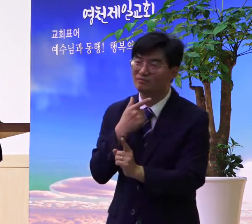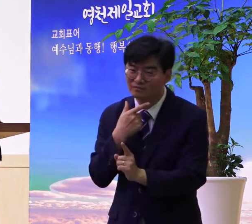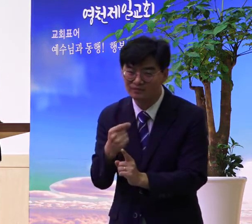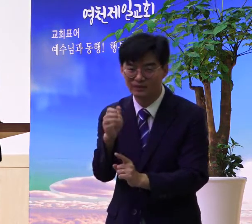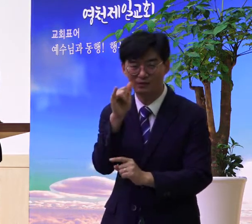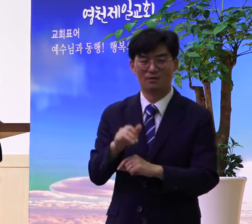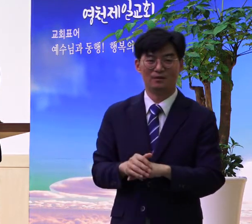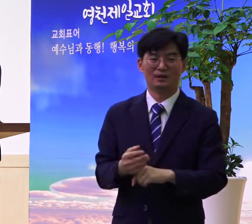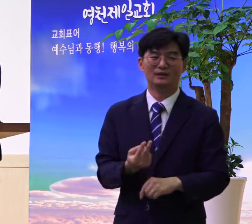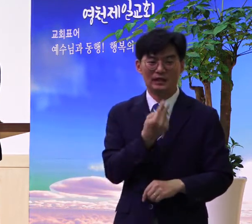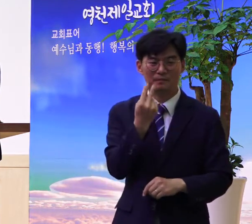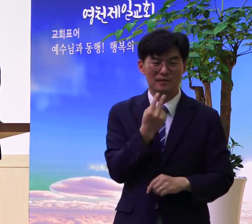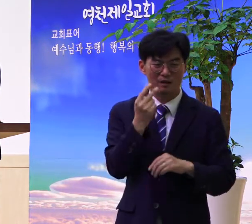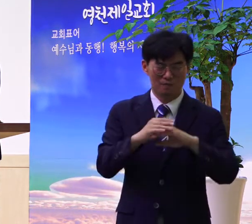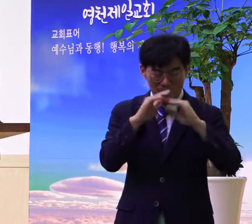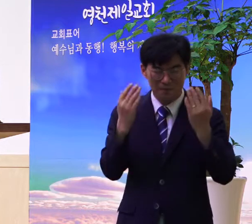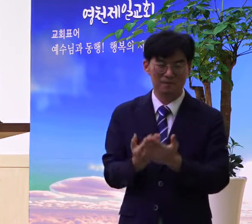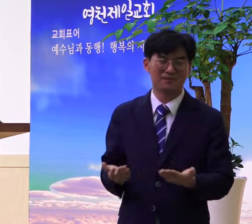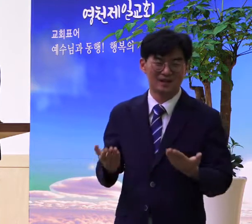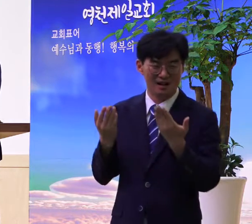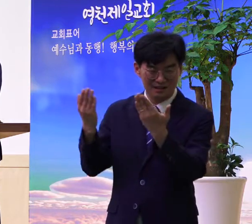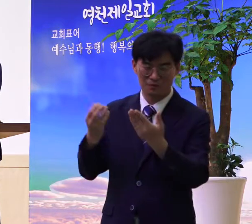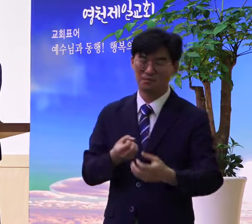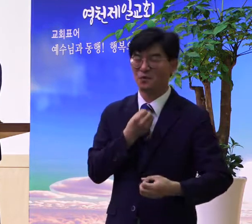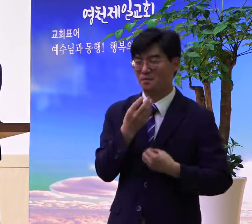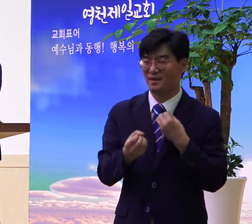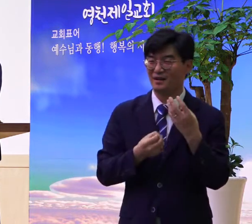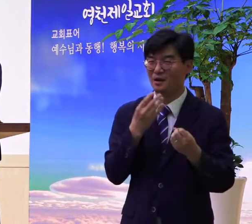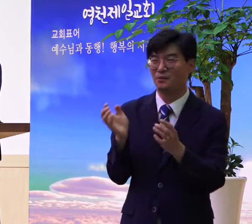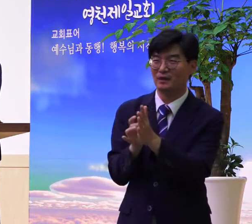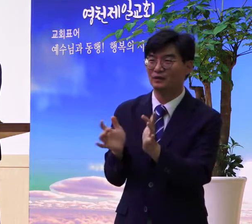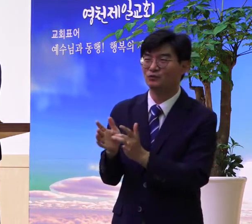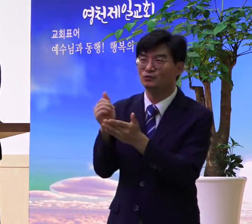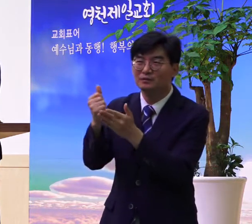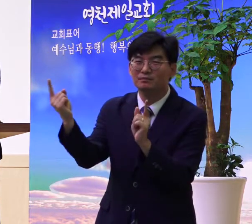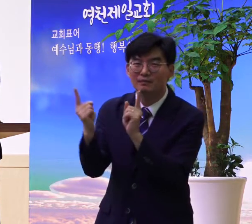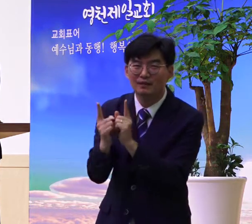것을 주님께 부어드렸다 하는 고백을 한 것입니다.